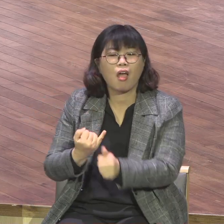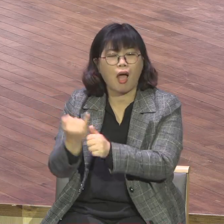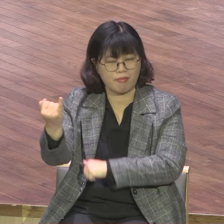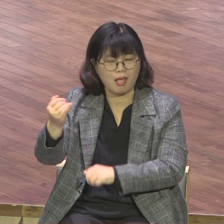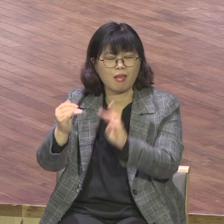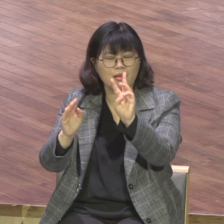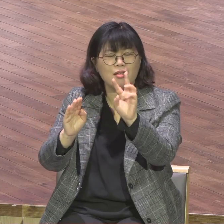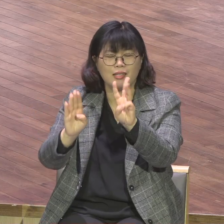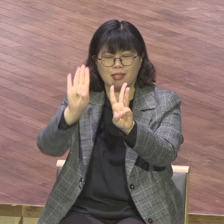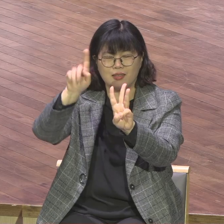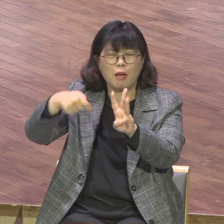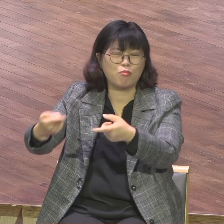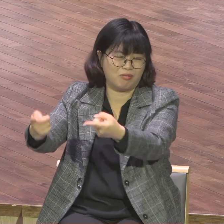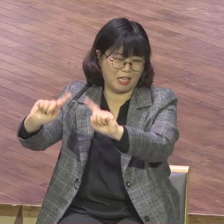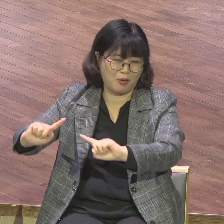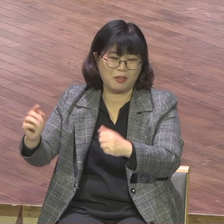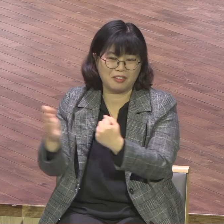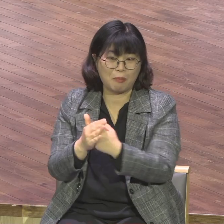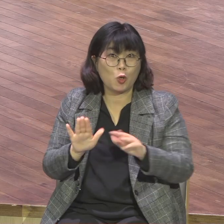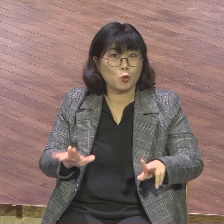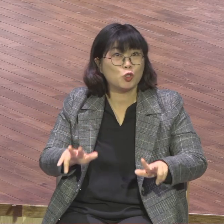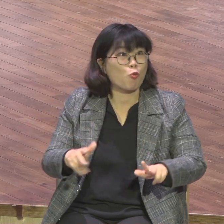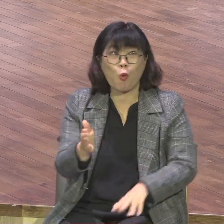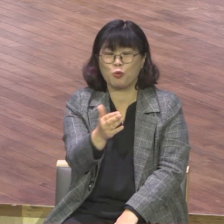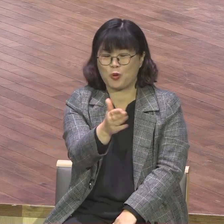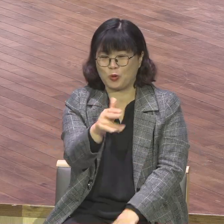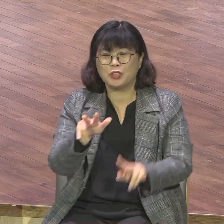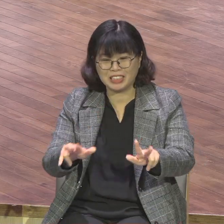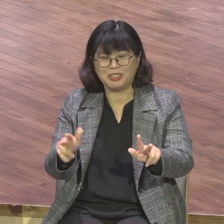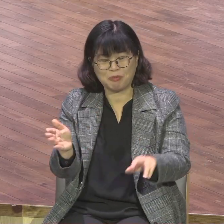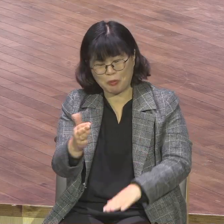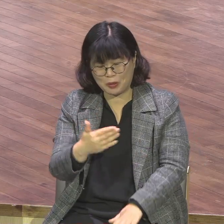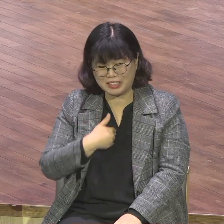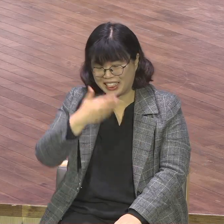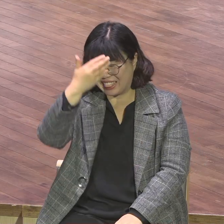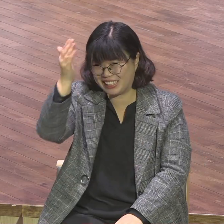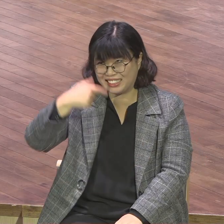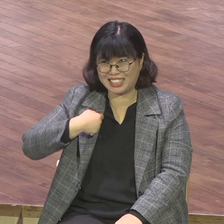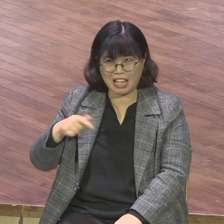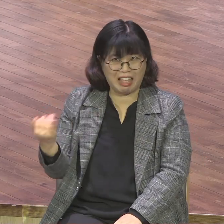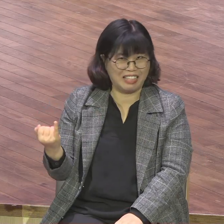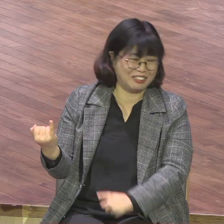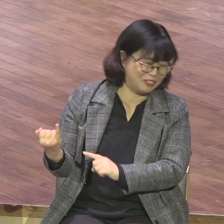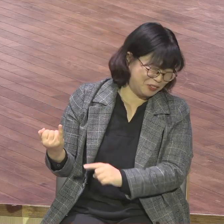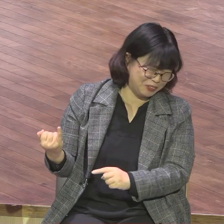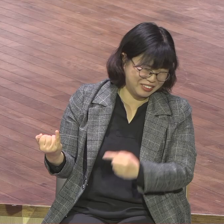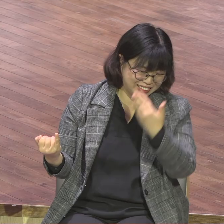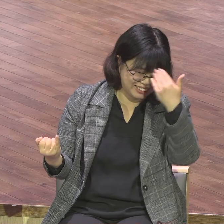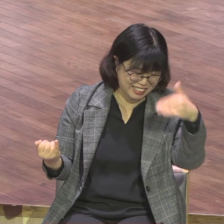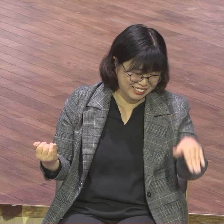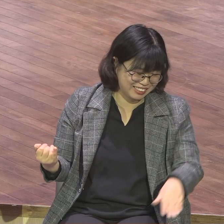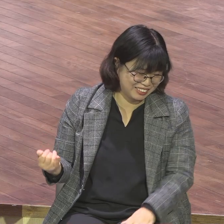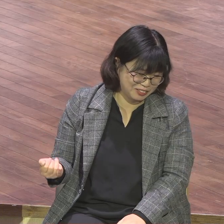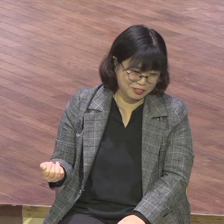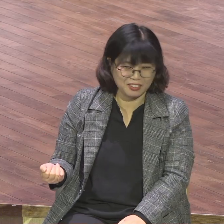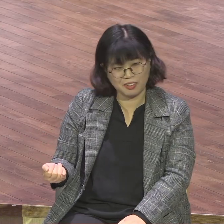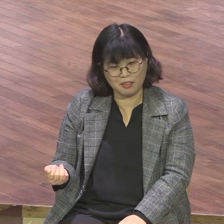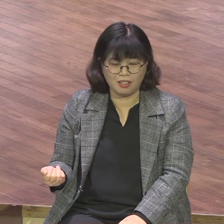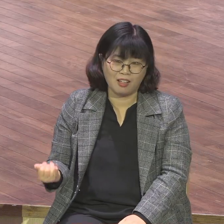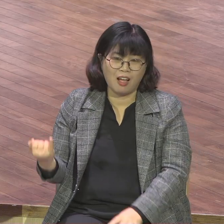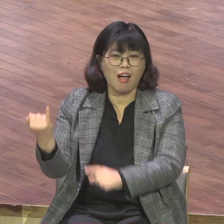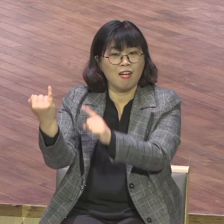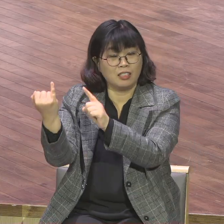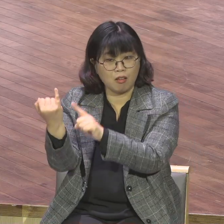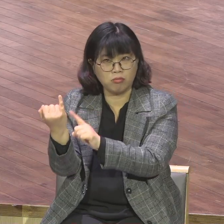다른 거예요. 틀린 거 아니에요. 서로 다른 거예요. 부산 사람, 서울 사람 다른 거예요.